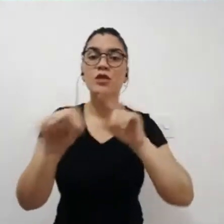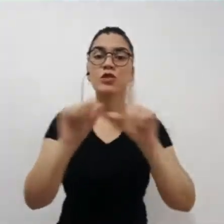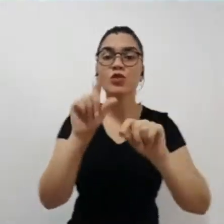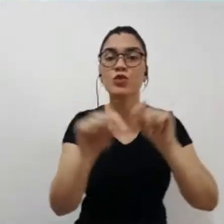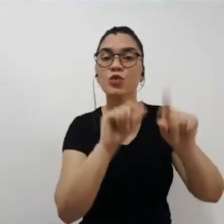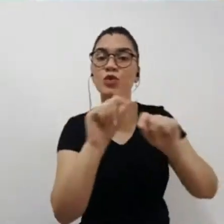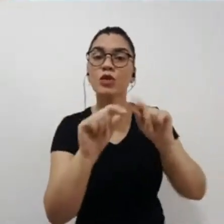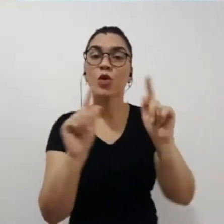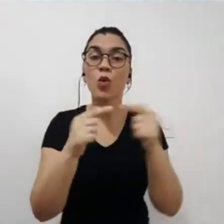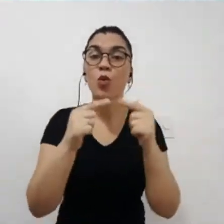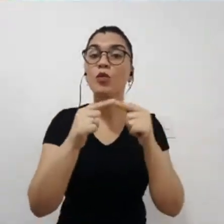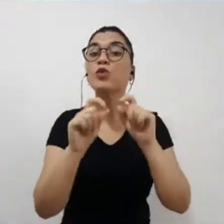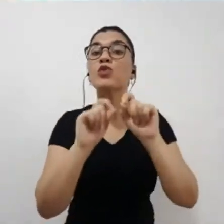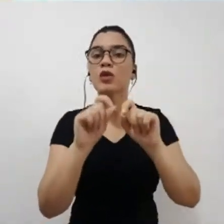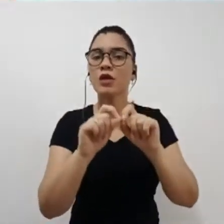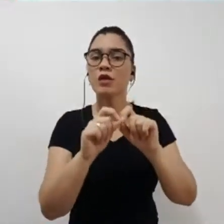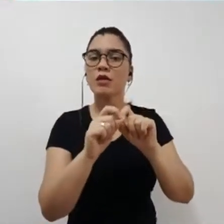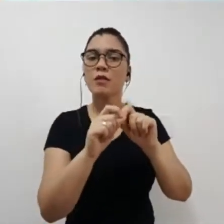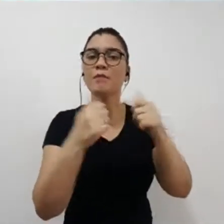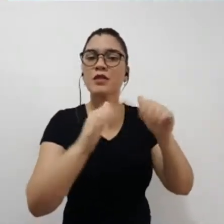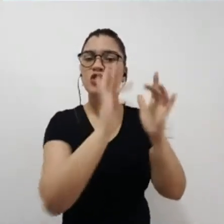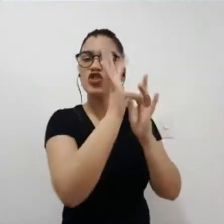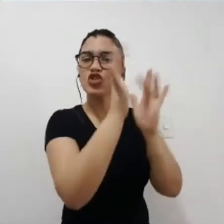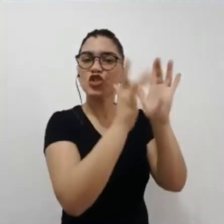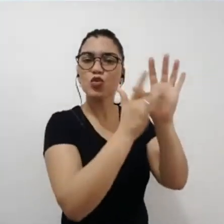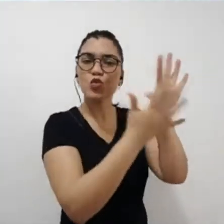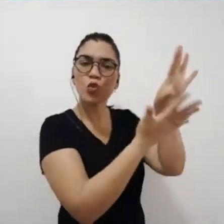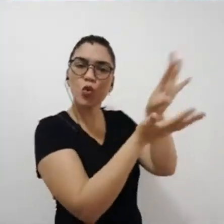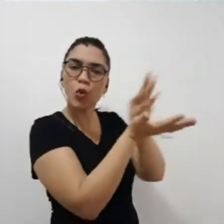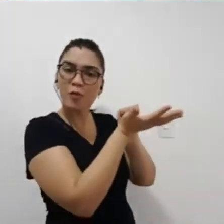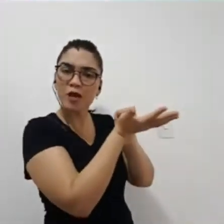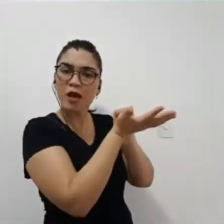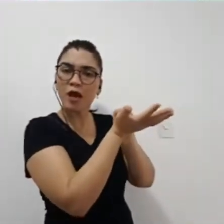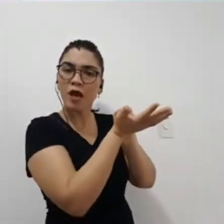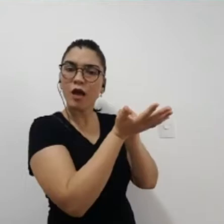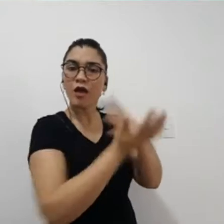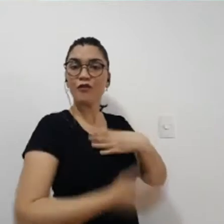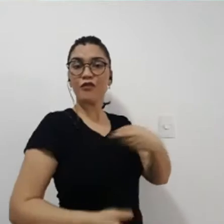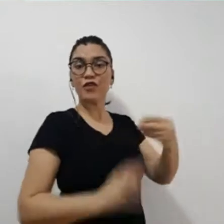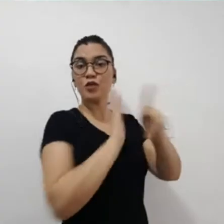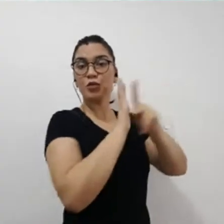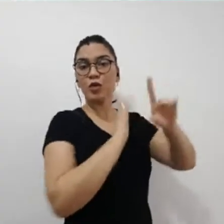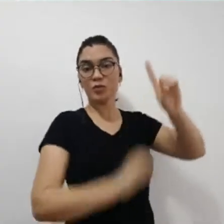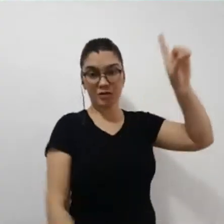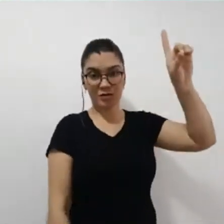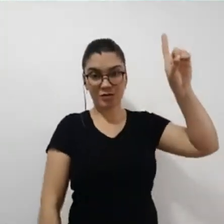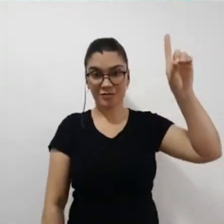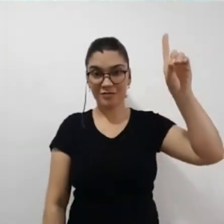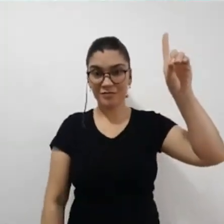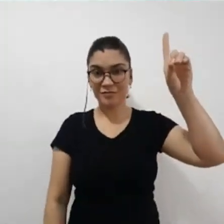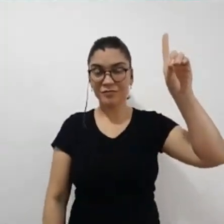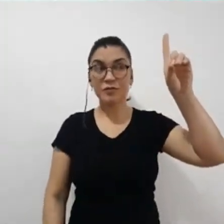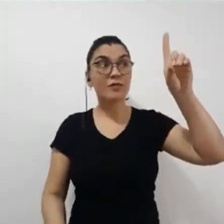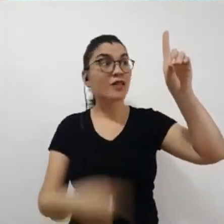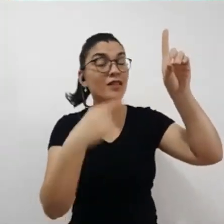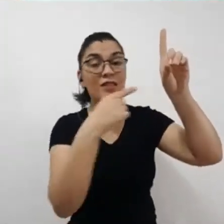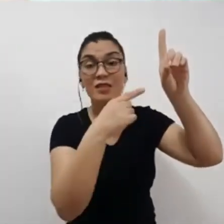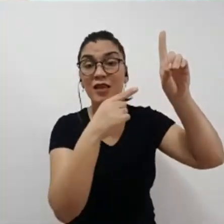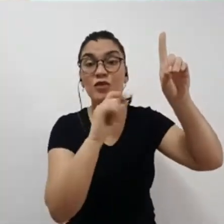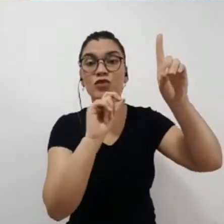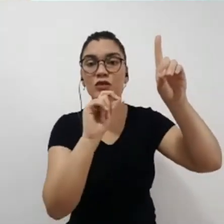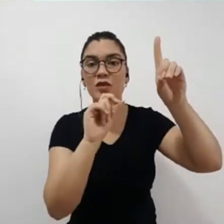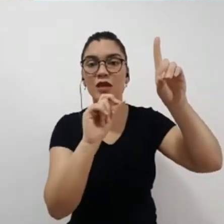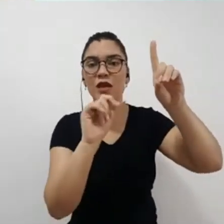irmão, põe uma coisa na tua cabeça. Deus está produzindo a imagem do filho dele em